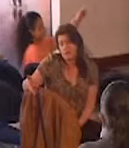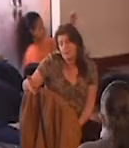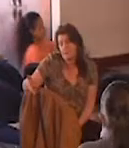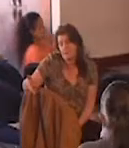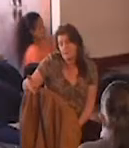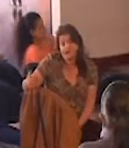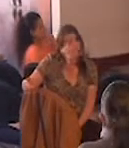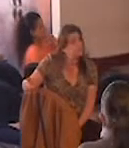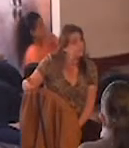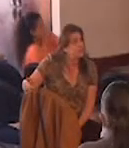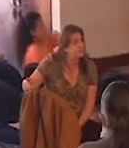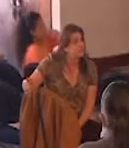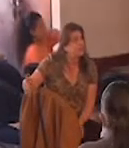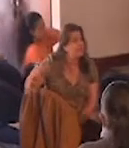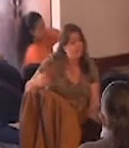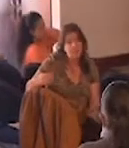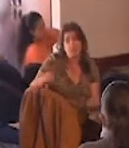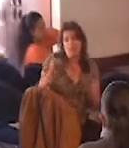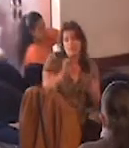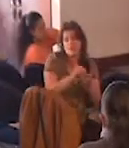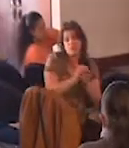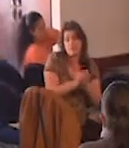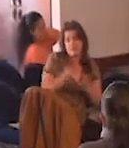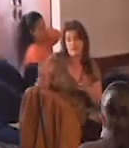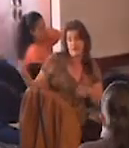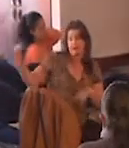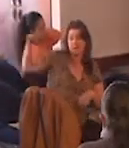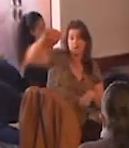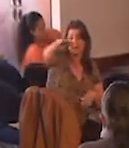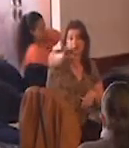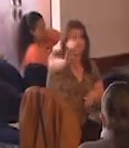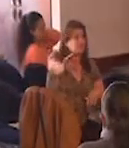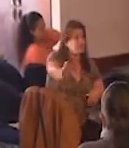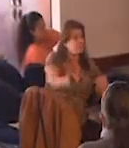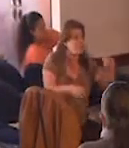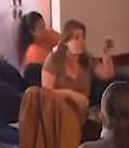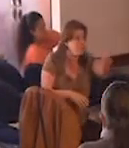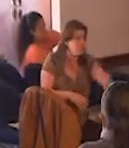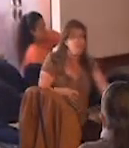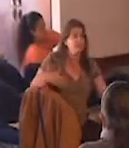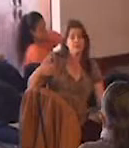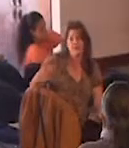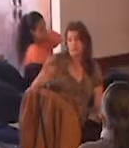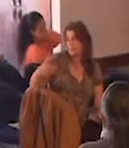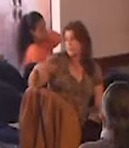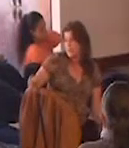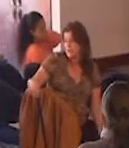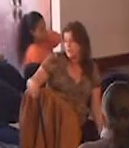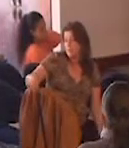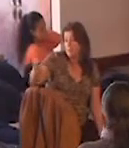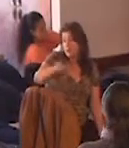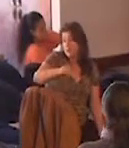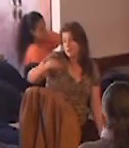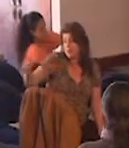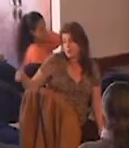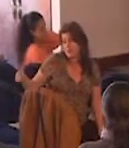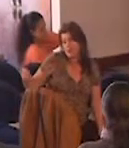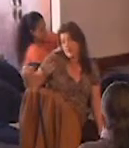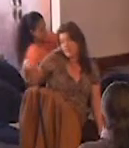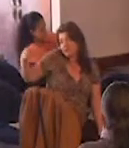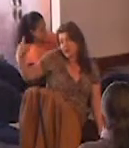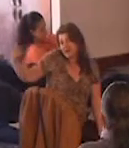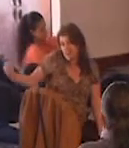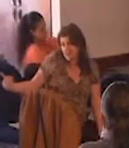ayudado en la parte de natación. Él nada, lo empezamos a hacer, hacemos el movimiento este de los